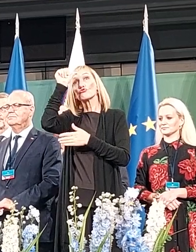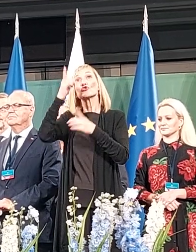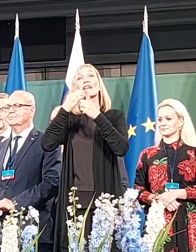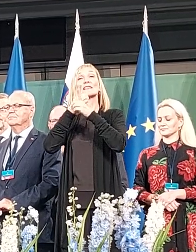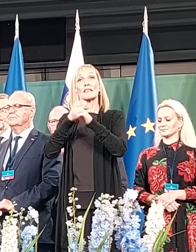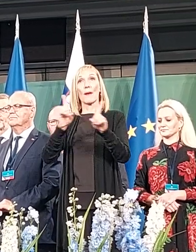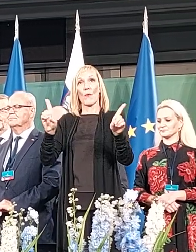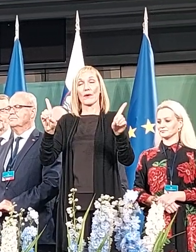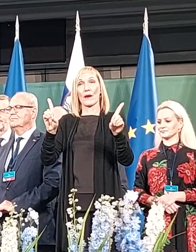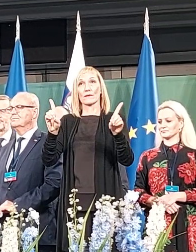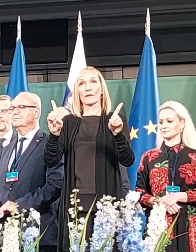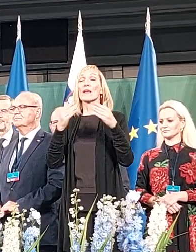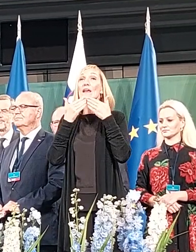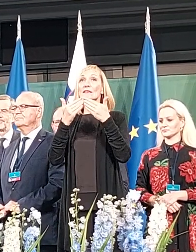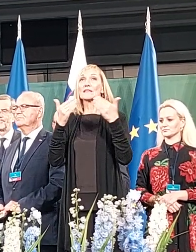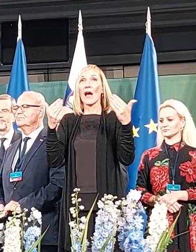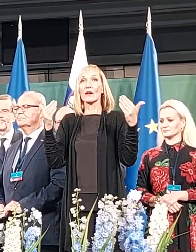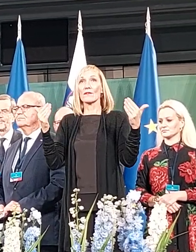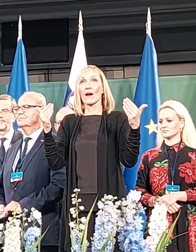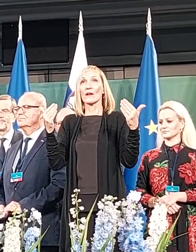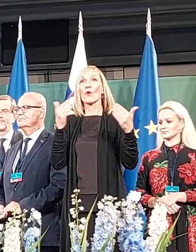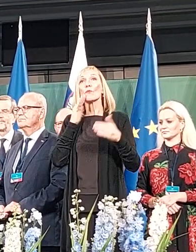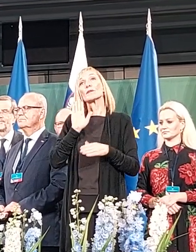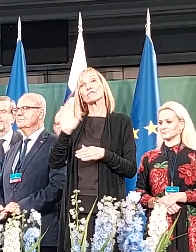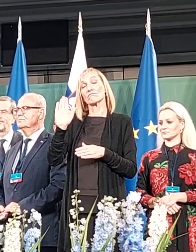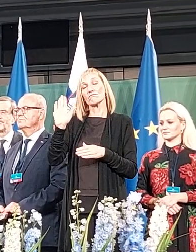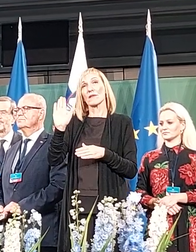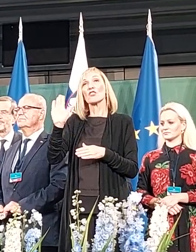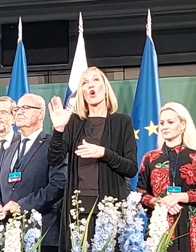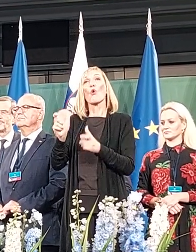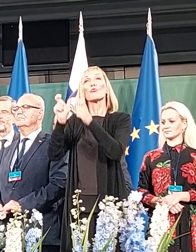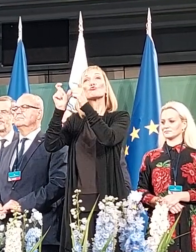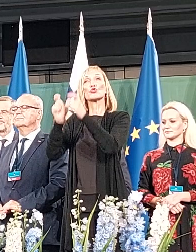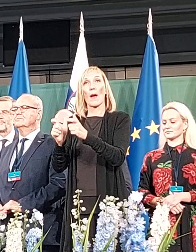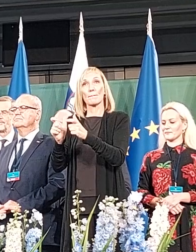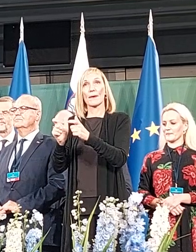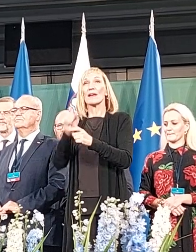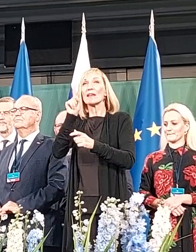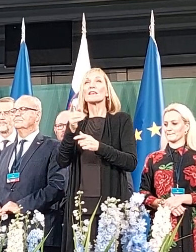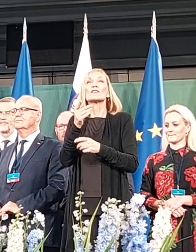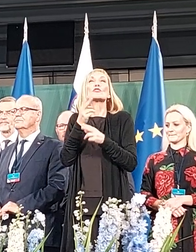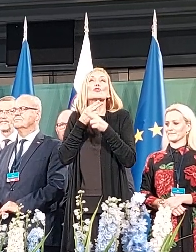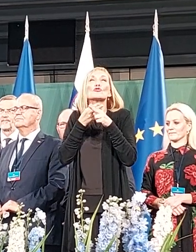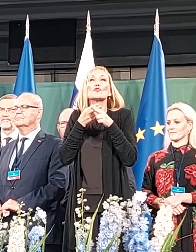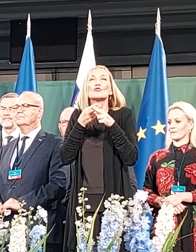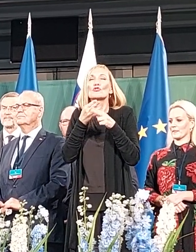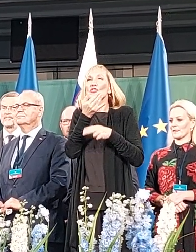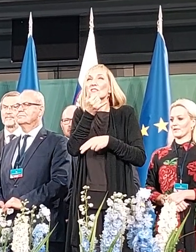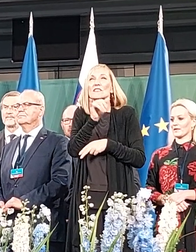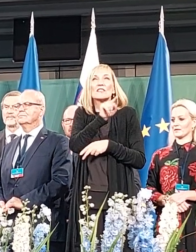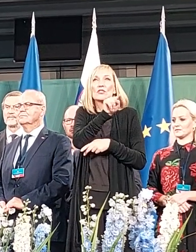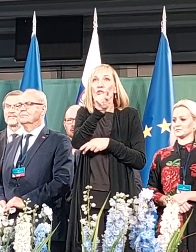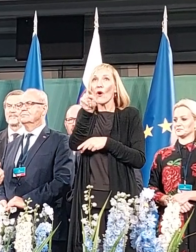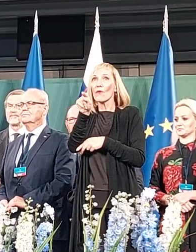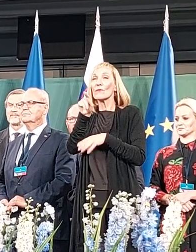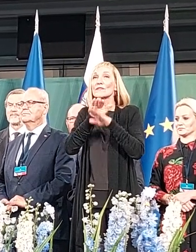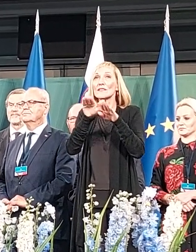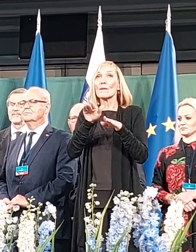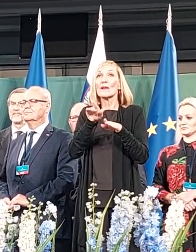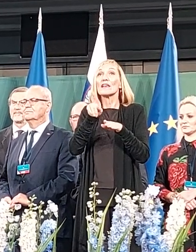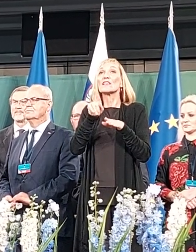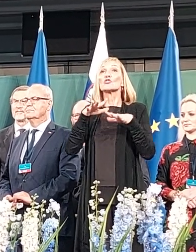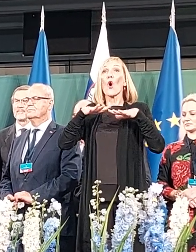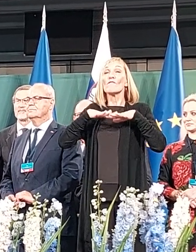demokrati. Zahvalil bi se svojemu volilnemu štabu in čisto vsem, ki so v okviru